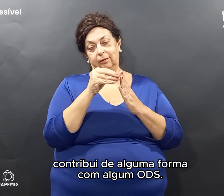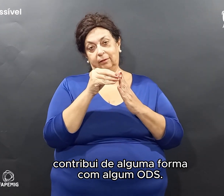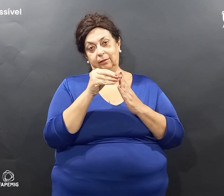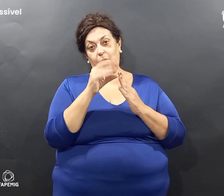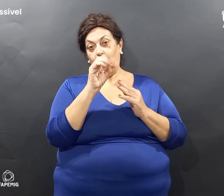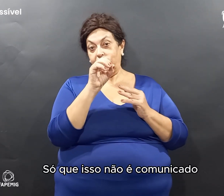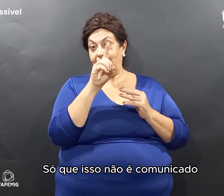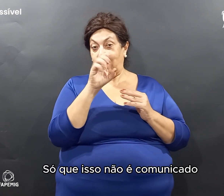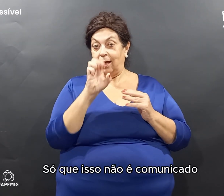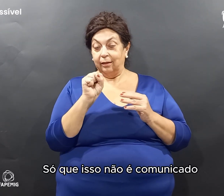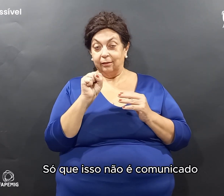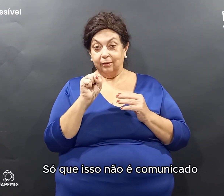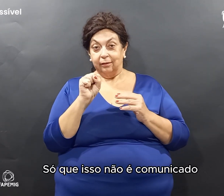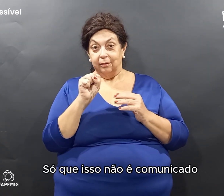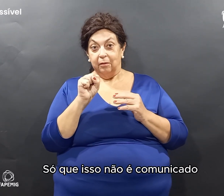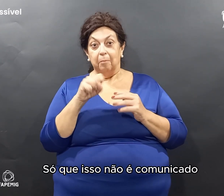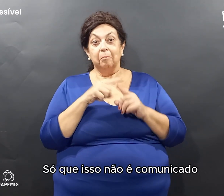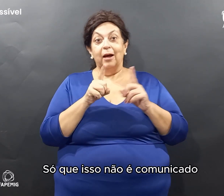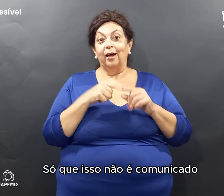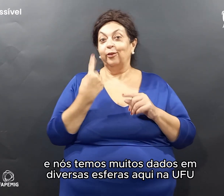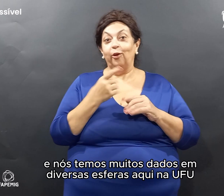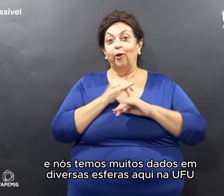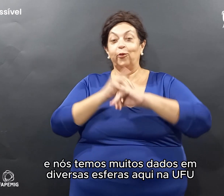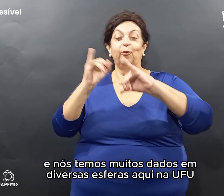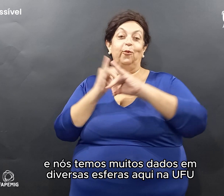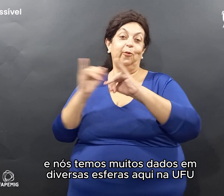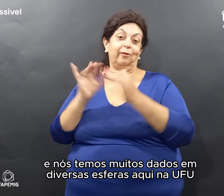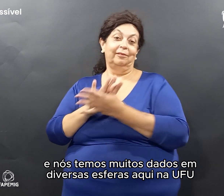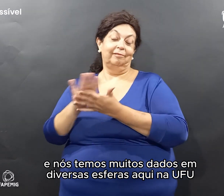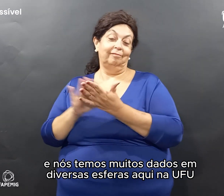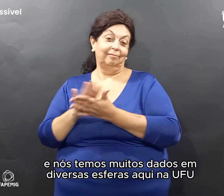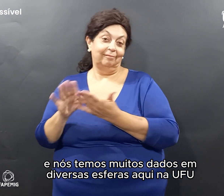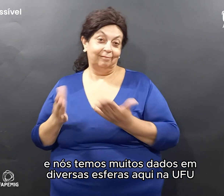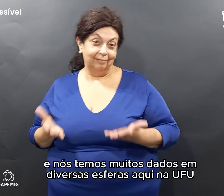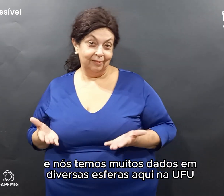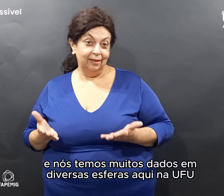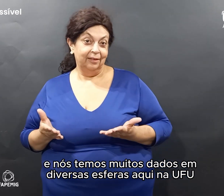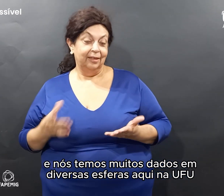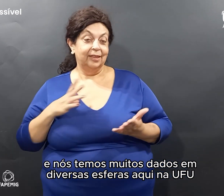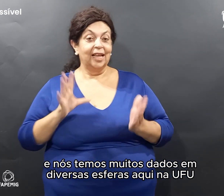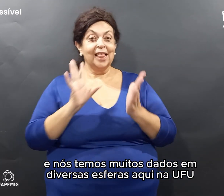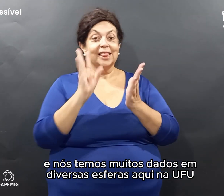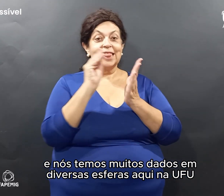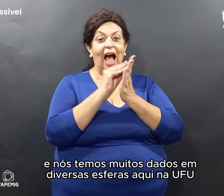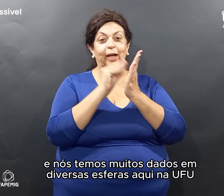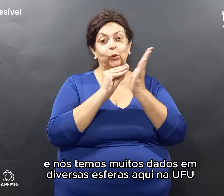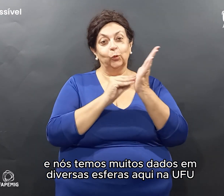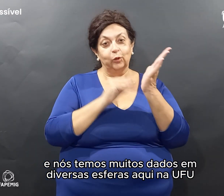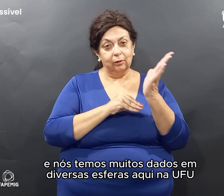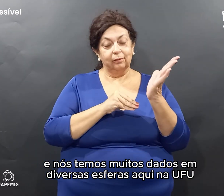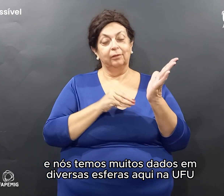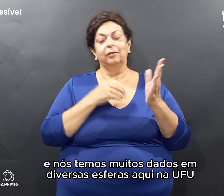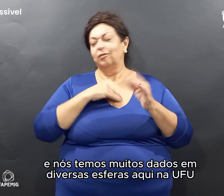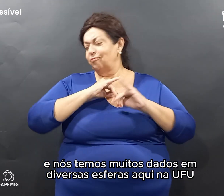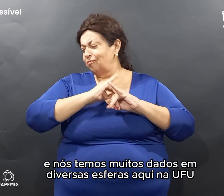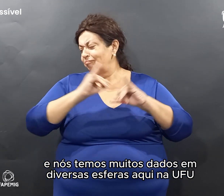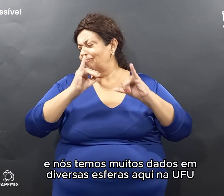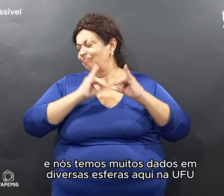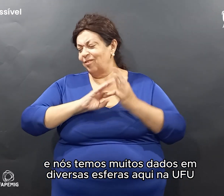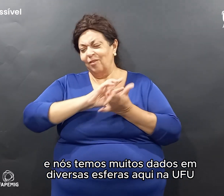ODS. Só que isso não é comunicado. E nós temos aí muitos dados, né, em diversas esferas aqui na